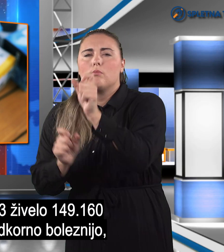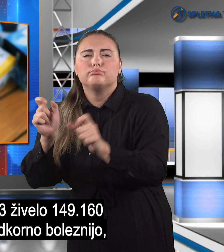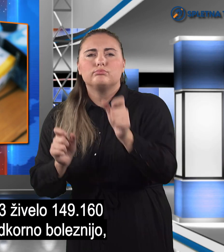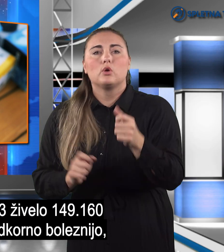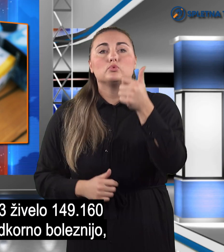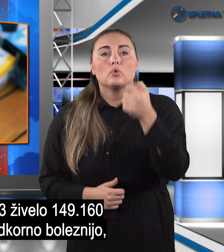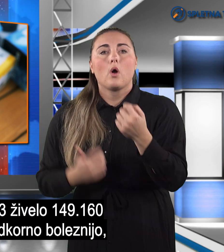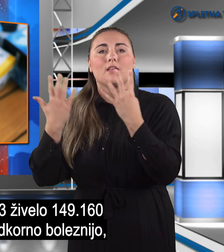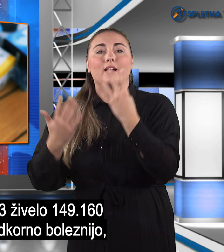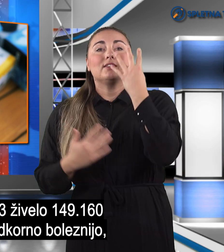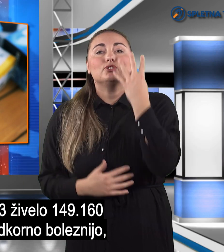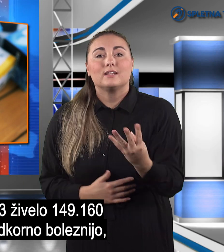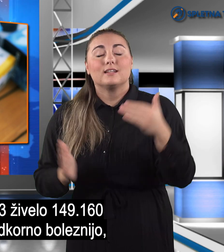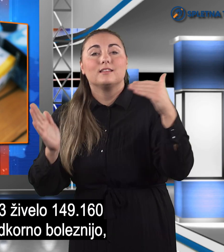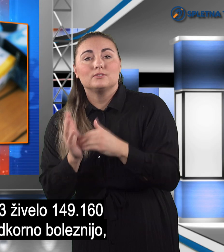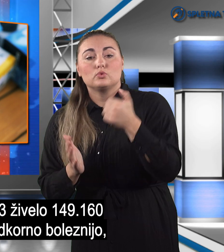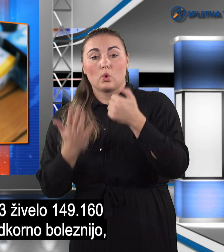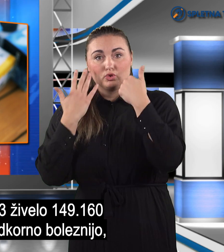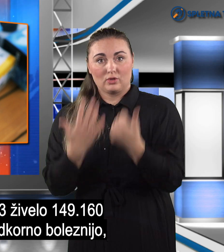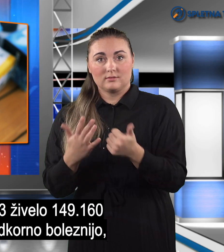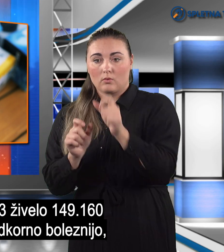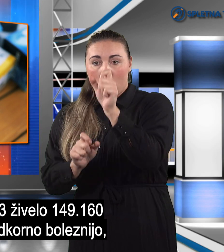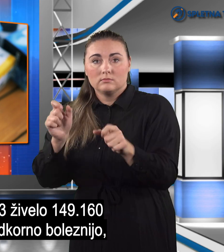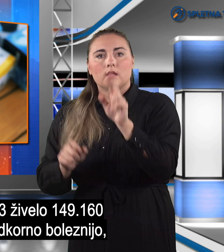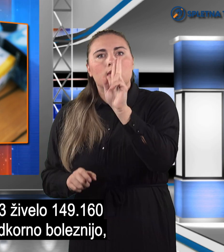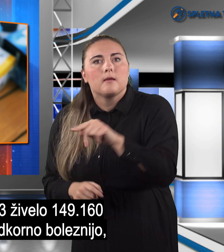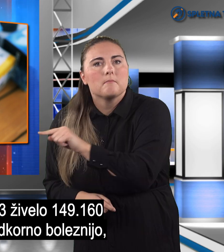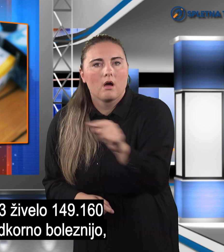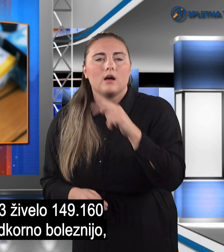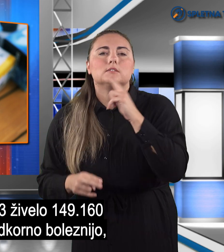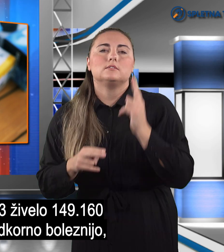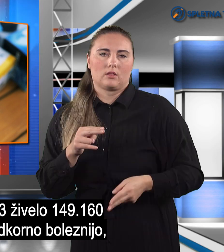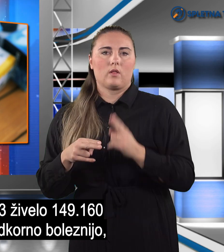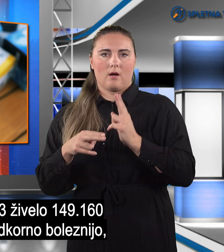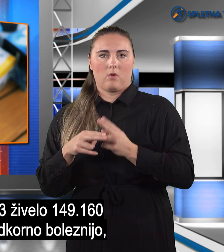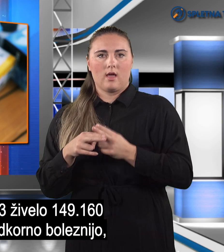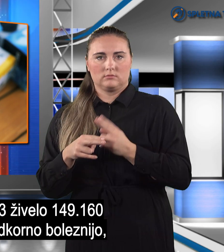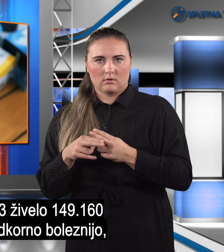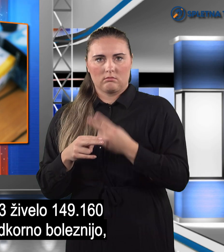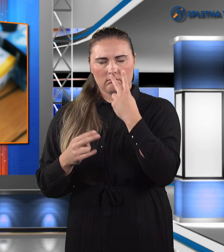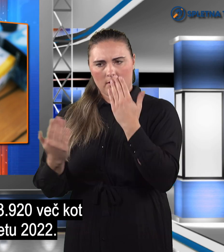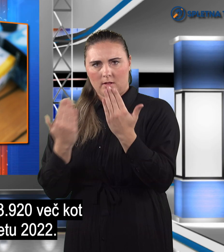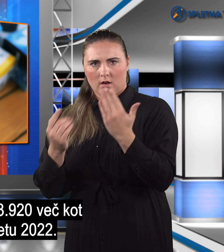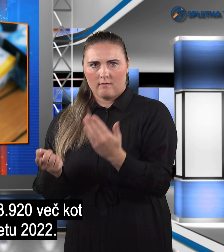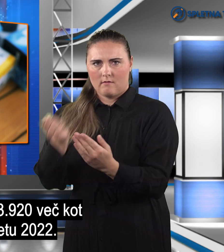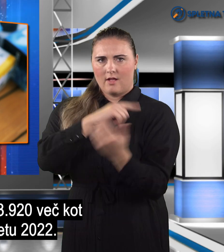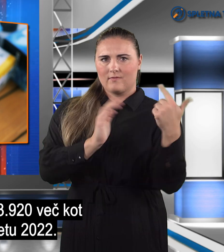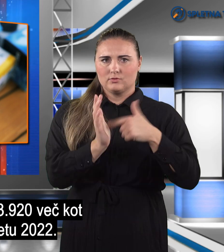149.160 oseb s sladkorno boleznijo, kar je 3.920 več kot v letu